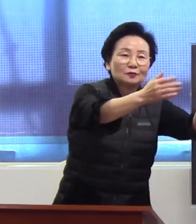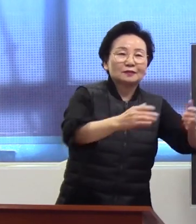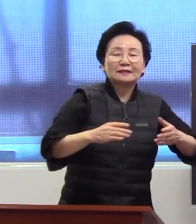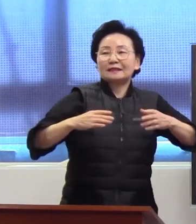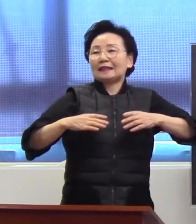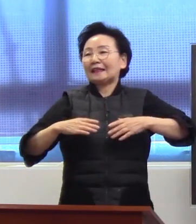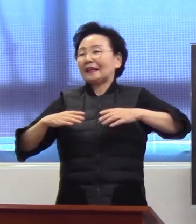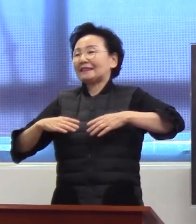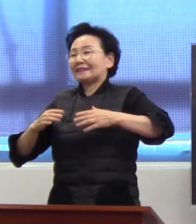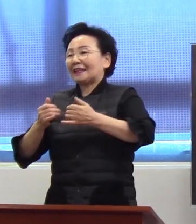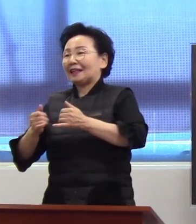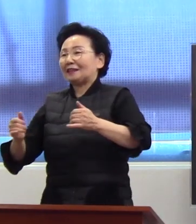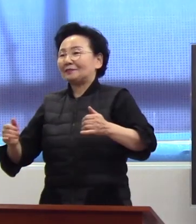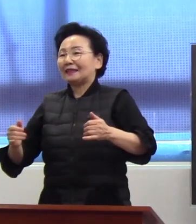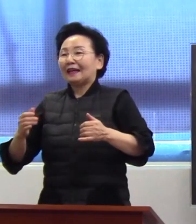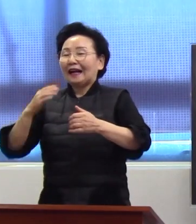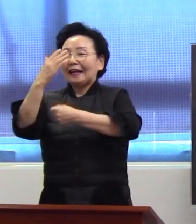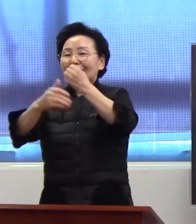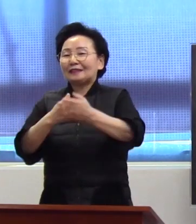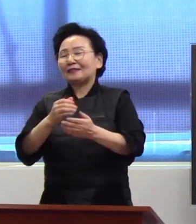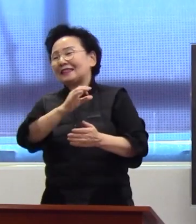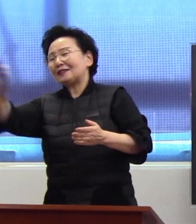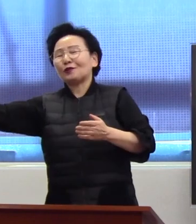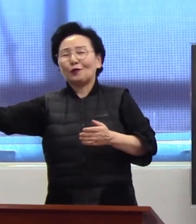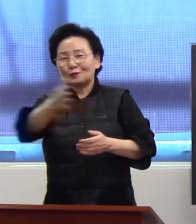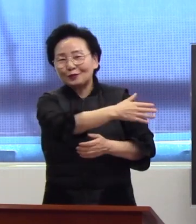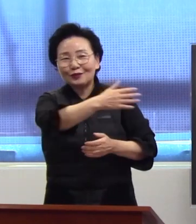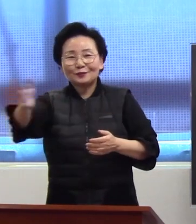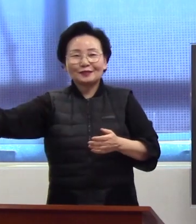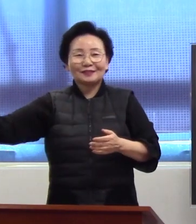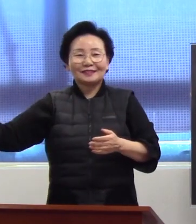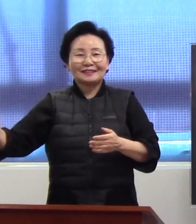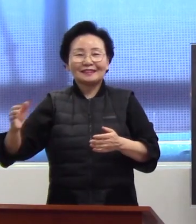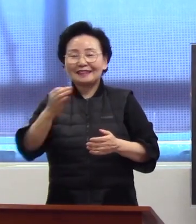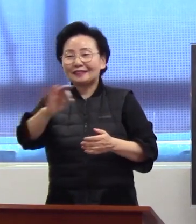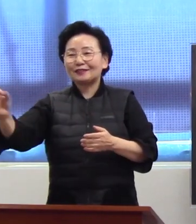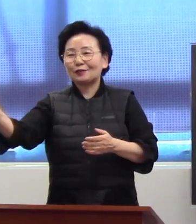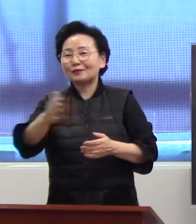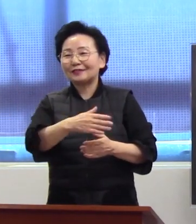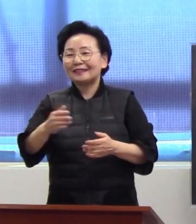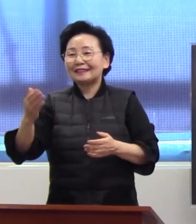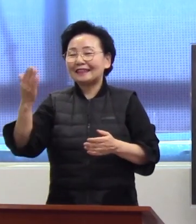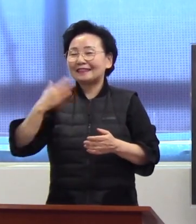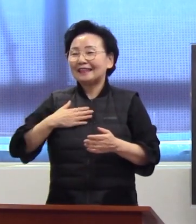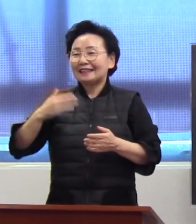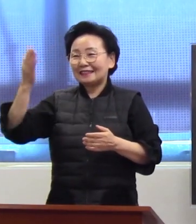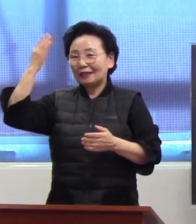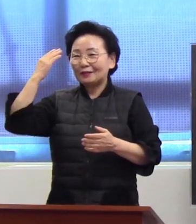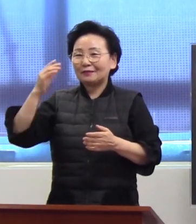하고 자랑하는 사람, 하나님이 없어. 인정이 없어. 내가 지난번에